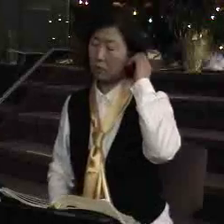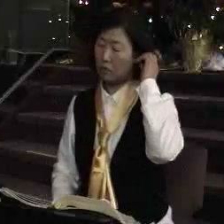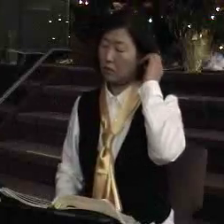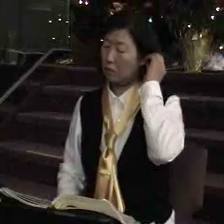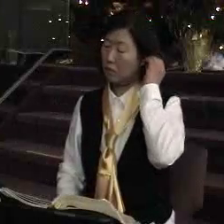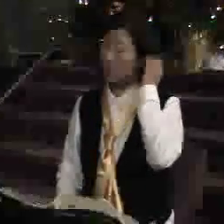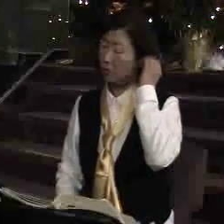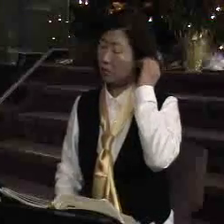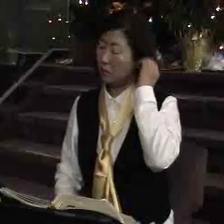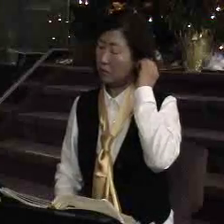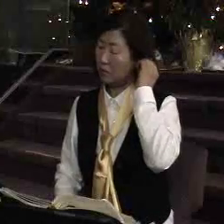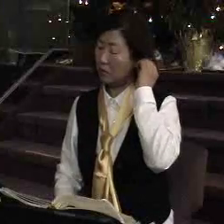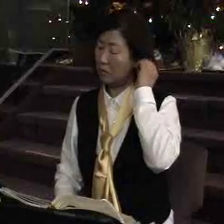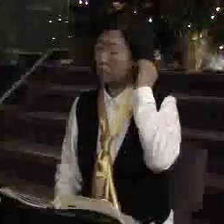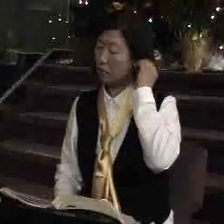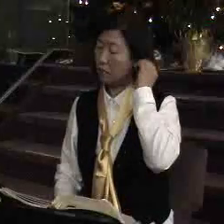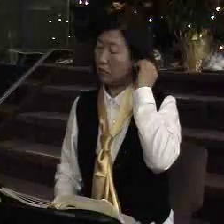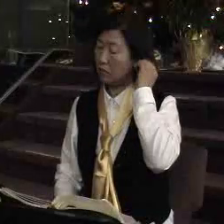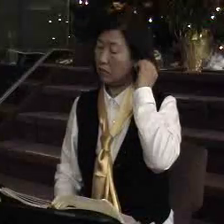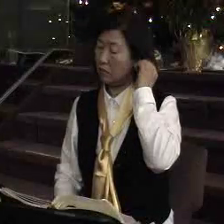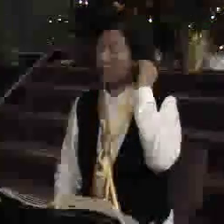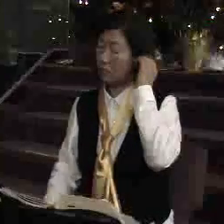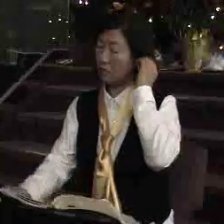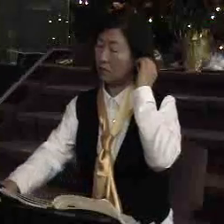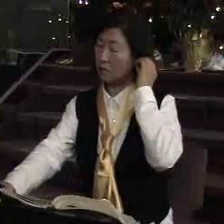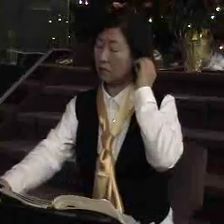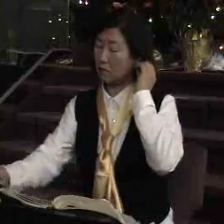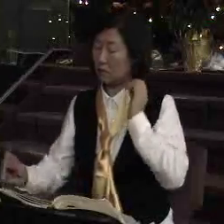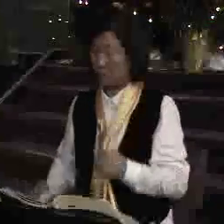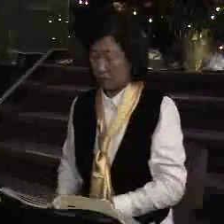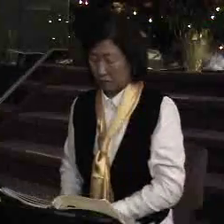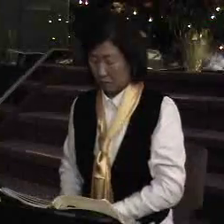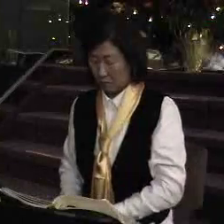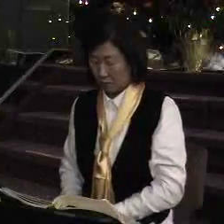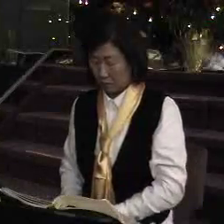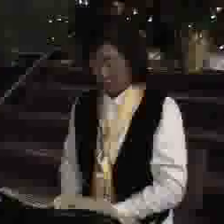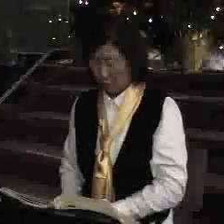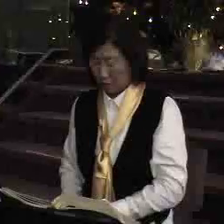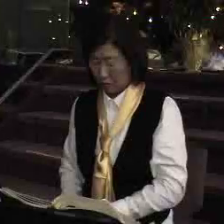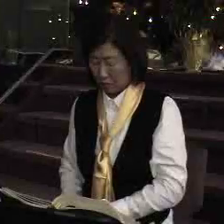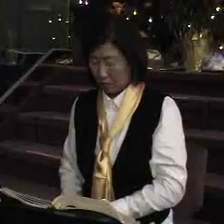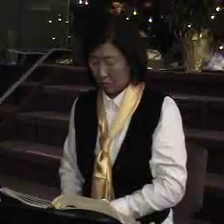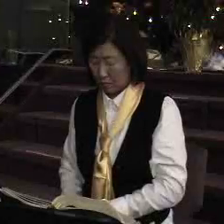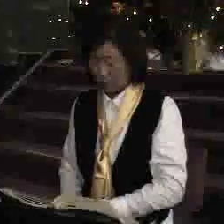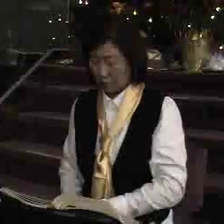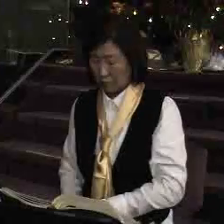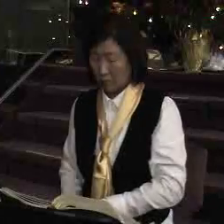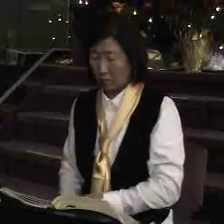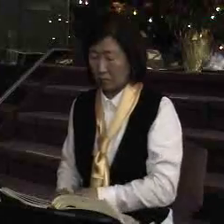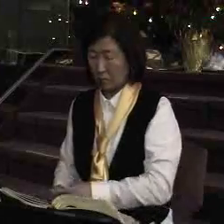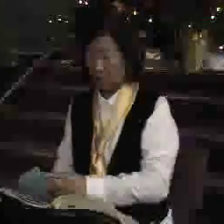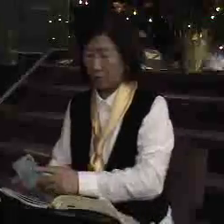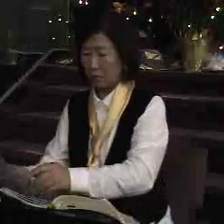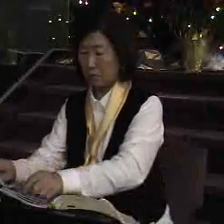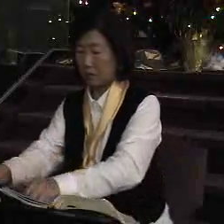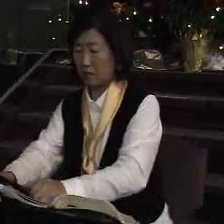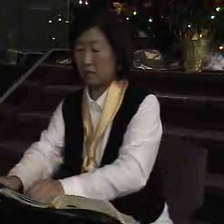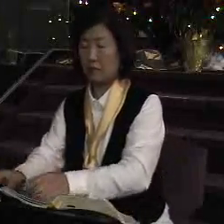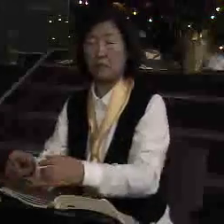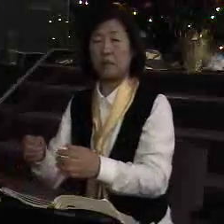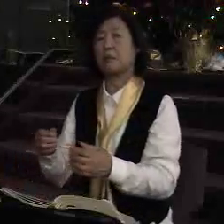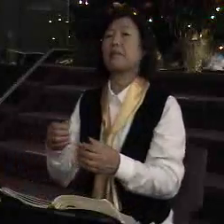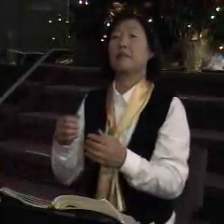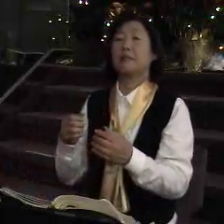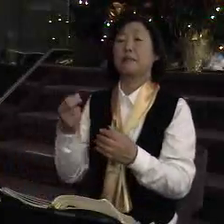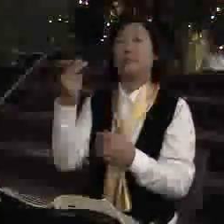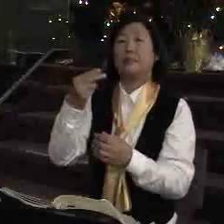우리 자녀들도 새해 주제와 표를 기억하고 있습니다. 오늘 주보 안에 보시면 여러 안내지가 들어가 있습니다.